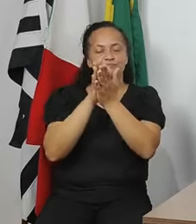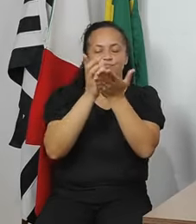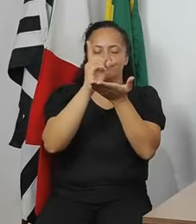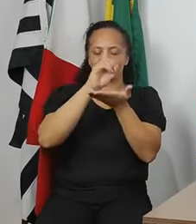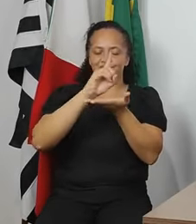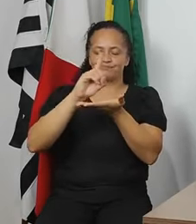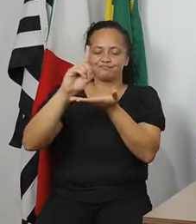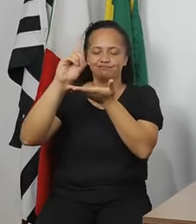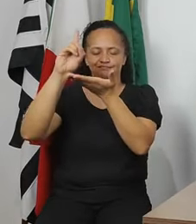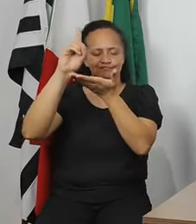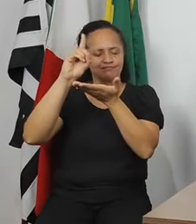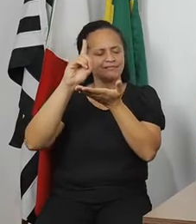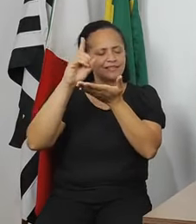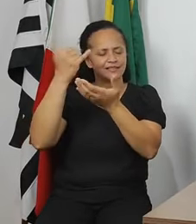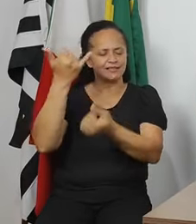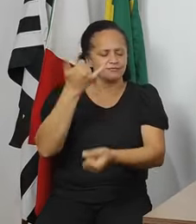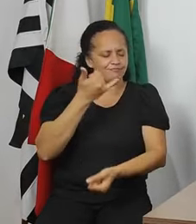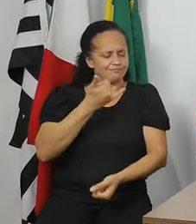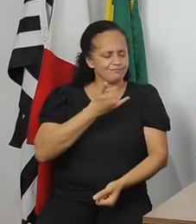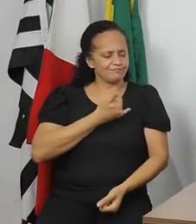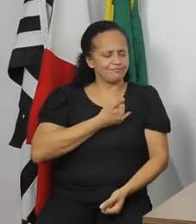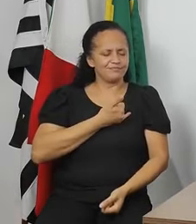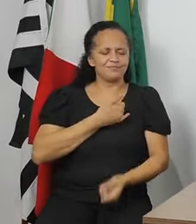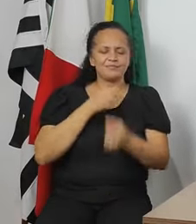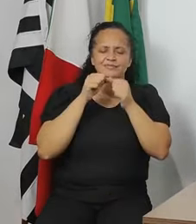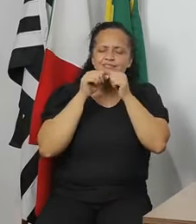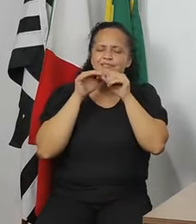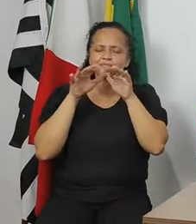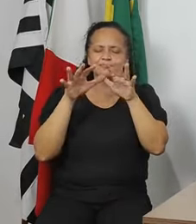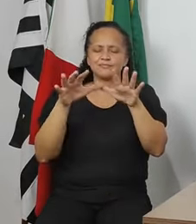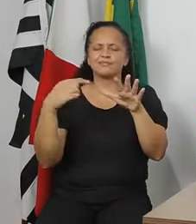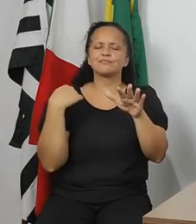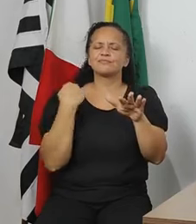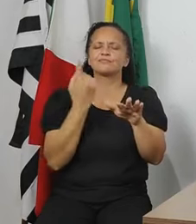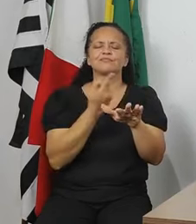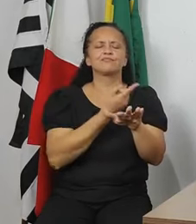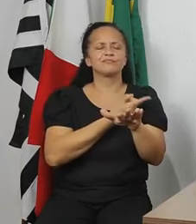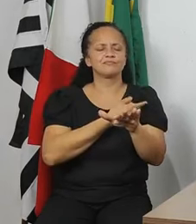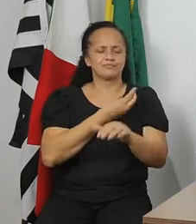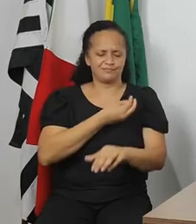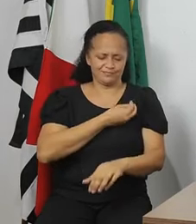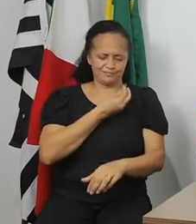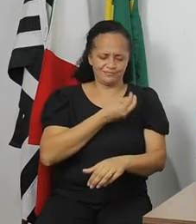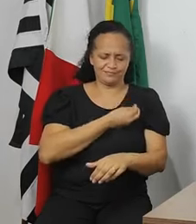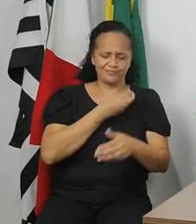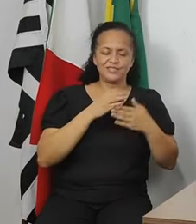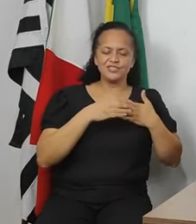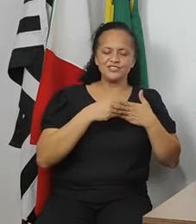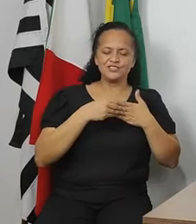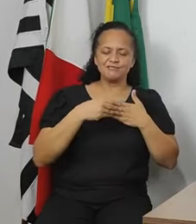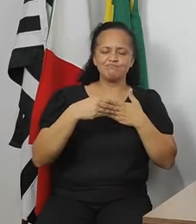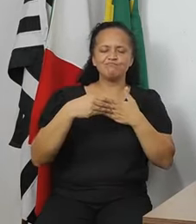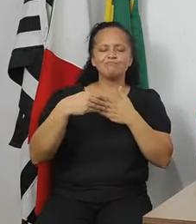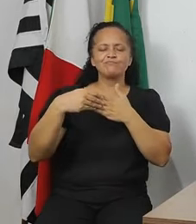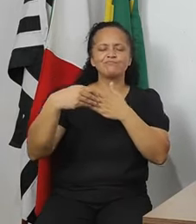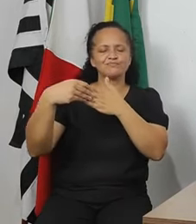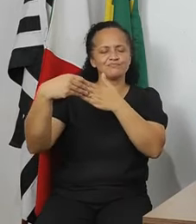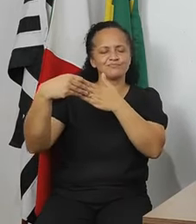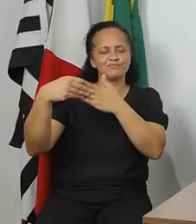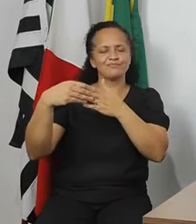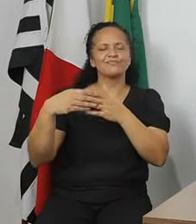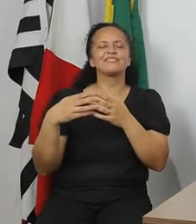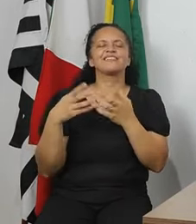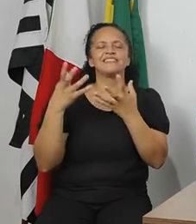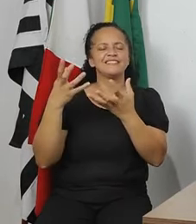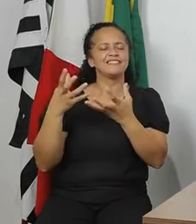veio ao nosso encontro, Pai, a tua palavra que é lâmpada para os nossos pés, é luz para o nosso caminho, Jesus. Nós